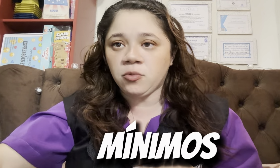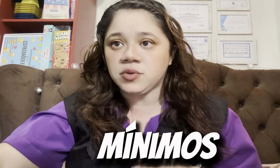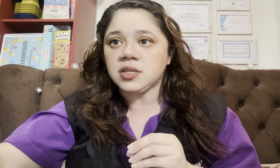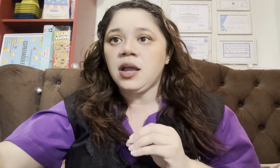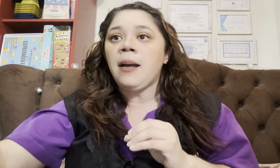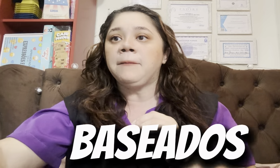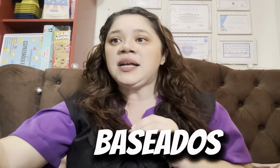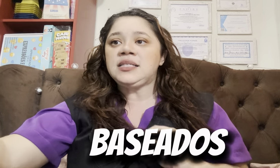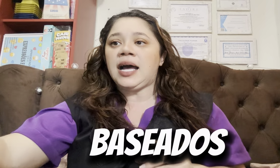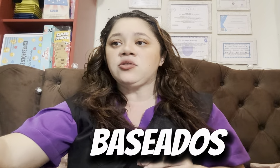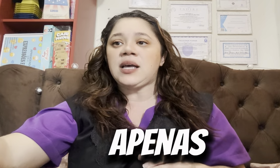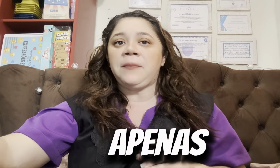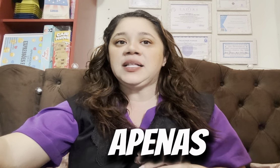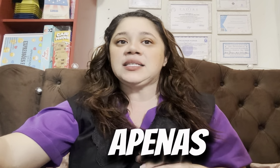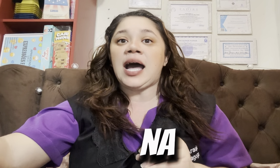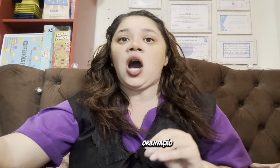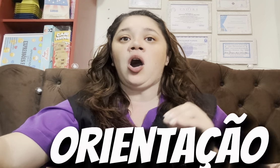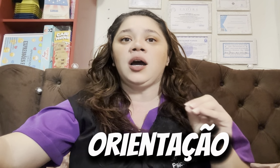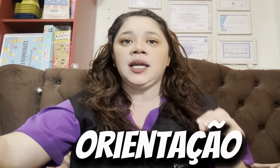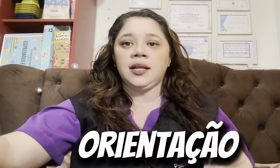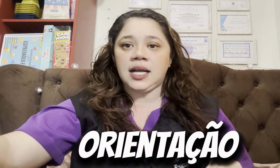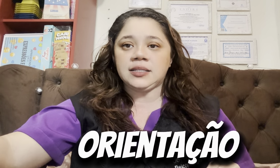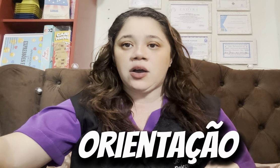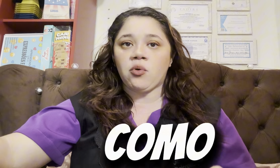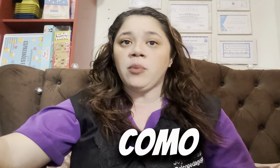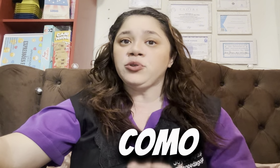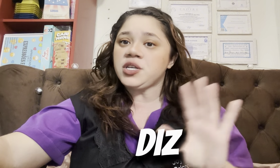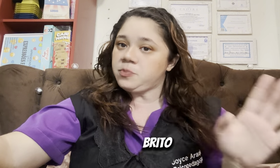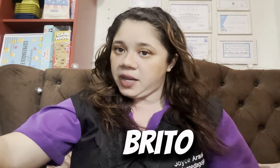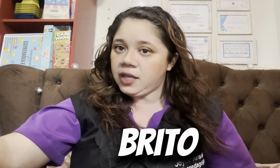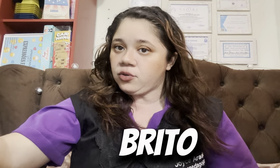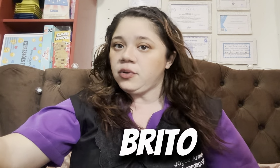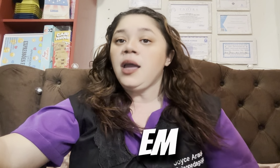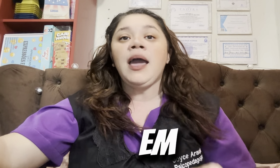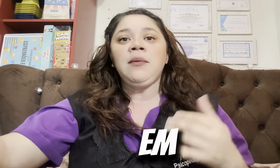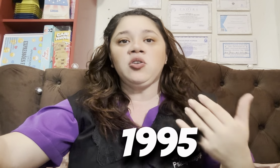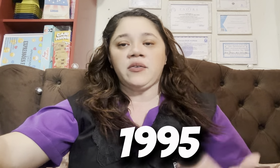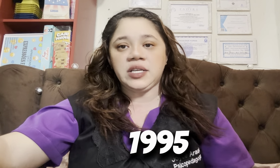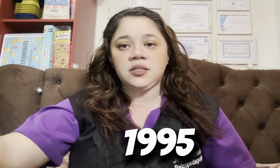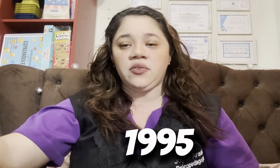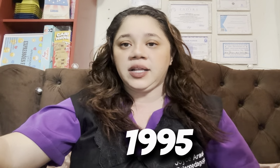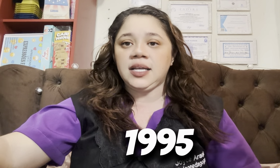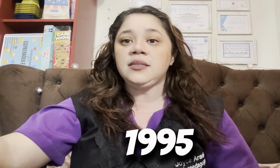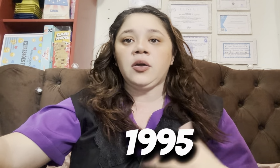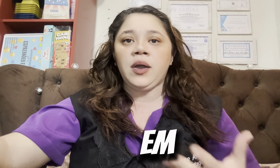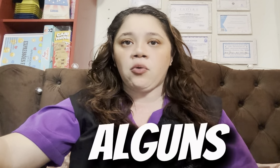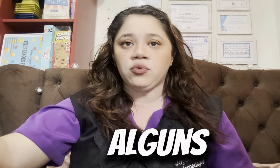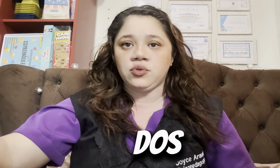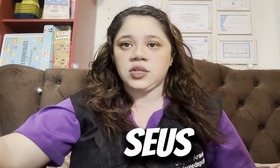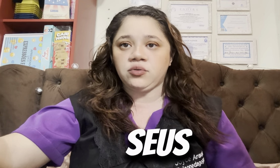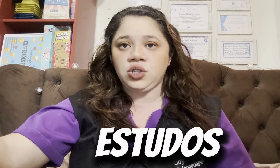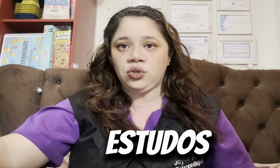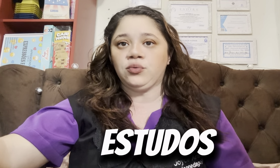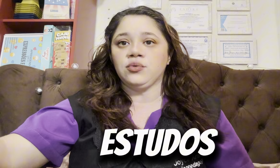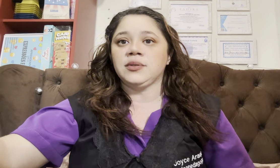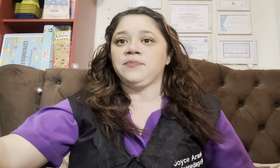mínimos, baseados apenas na orientação, como diz Brito em 1995 em alguns dos seus estudos,